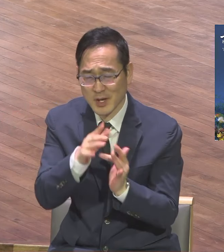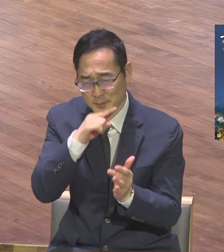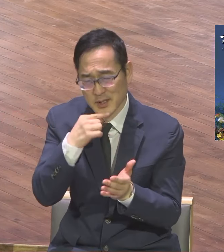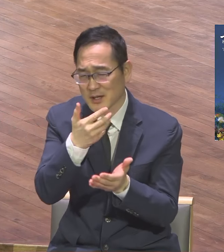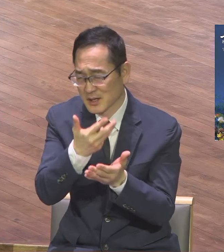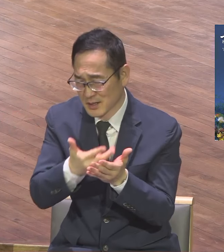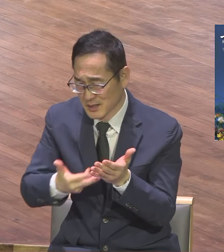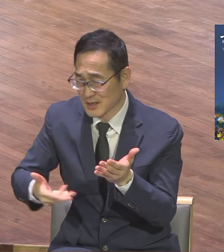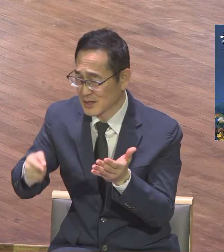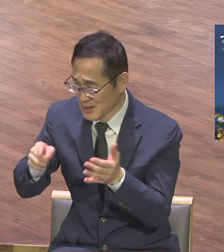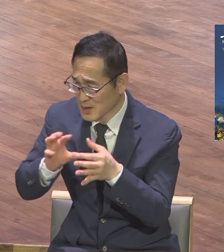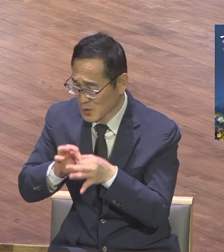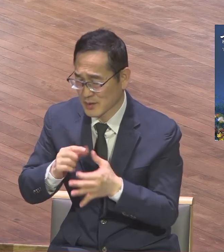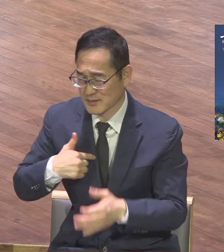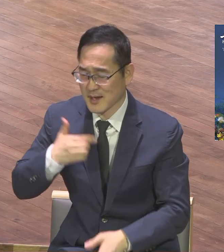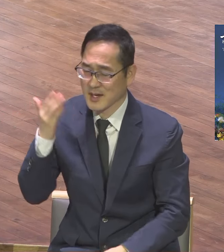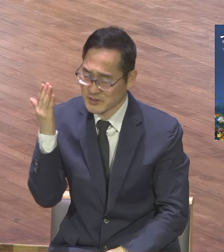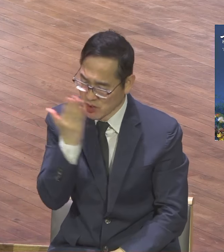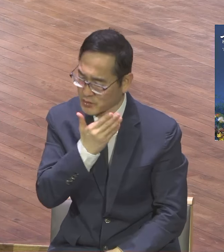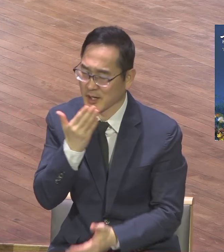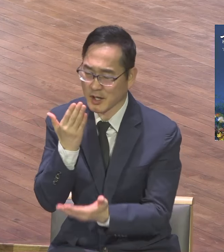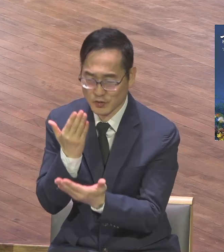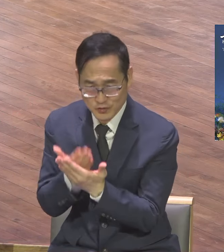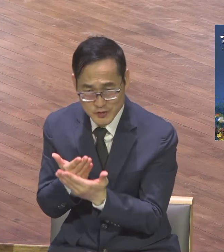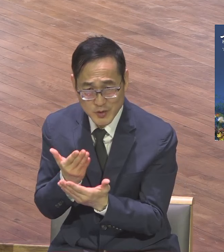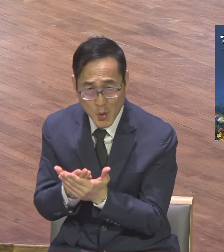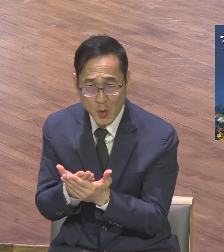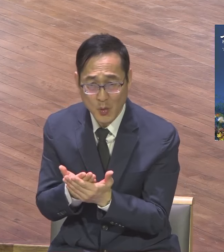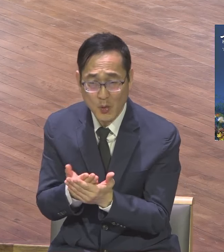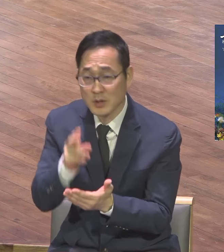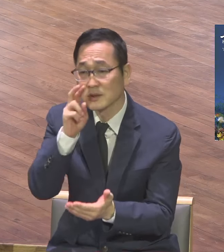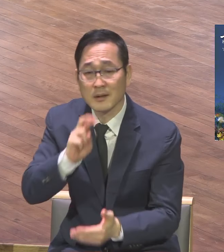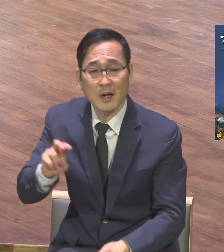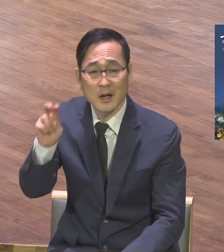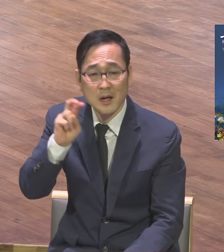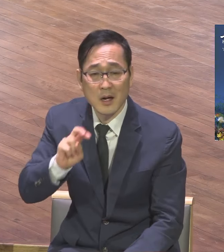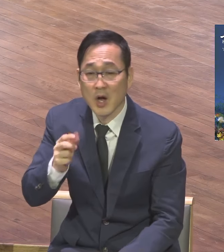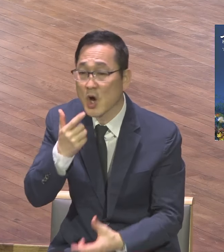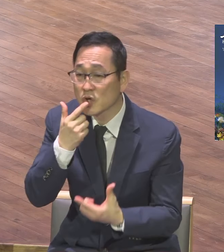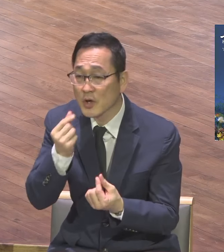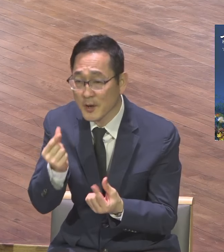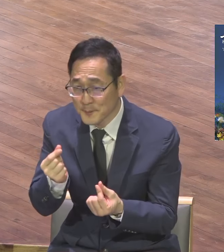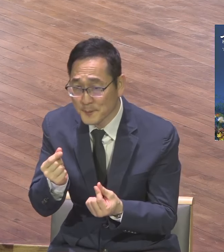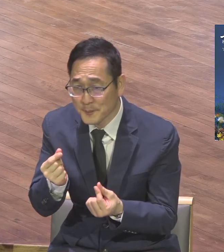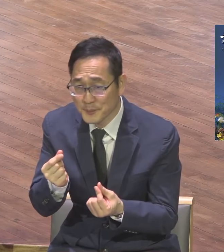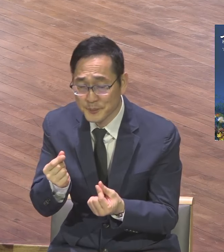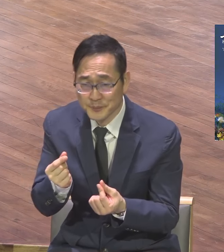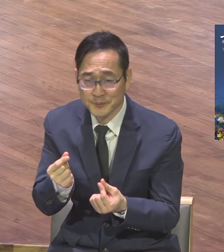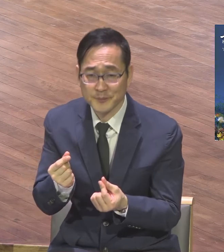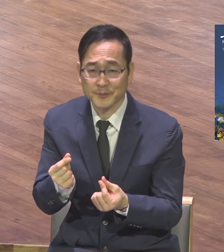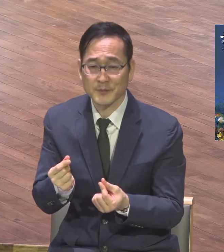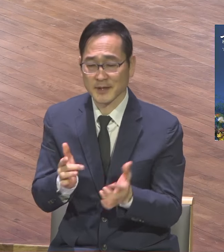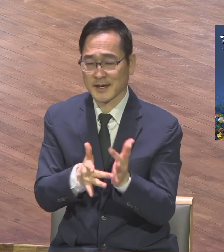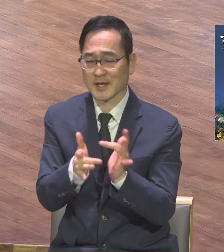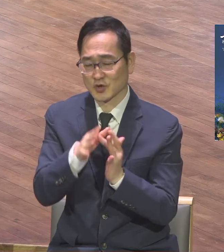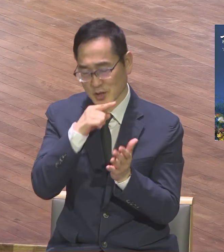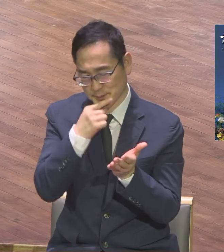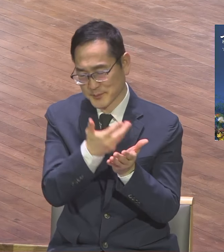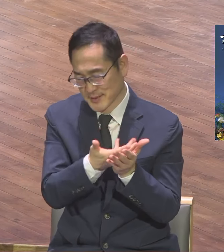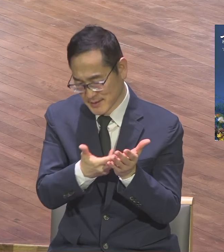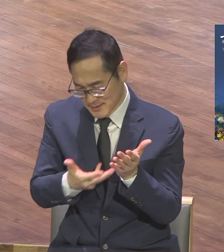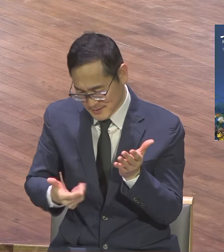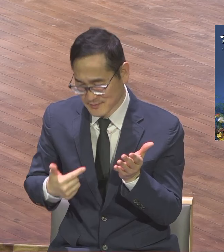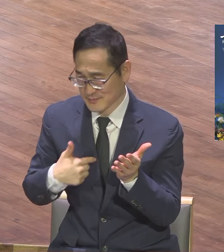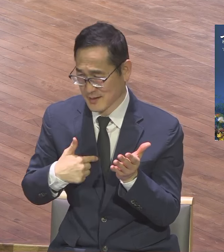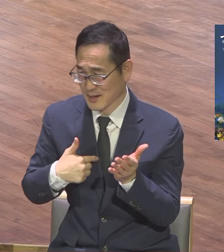정케하시오. 아멘. 주의 보혈의 피, 여러분 매일 회개하세요. 예수 보혈의 피로 내